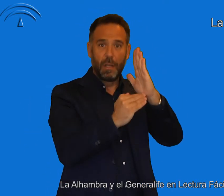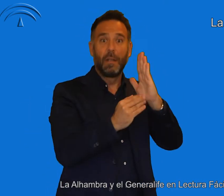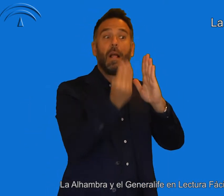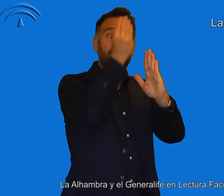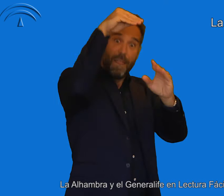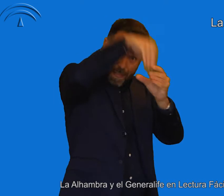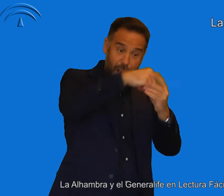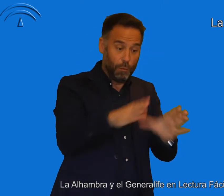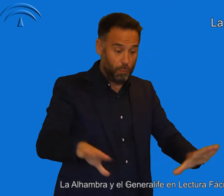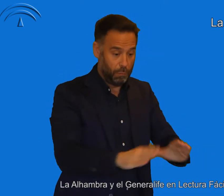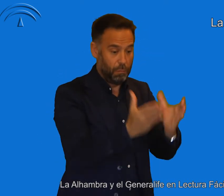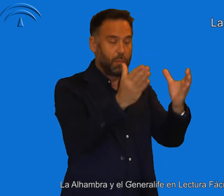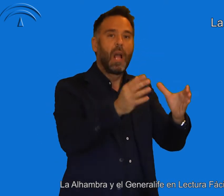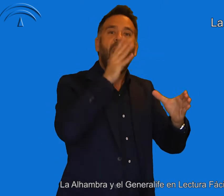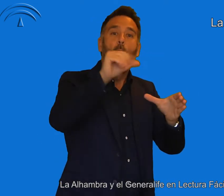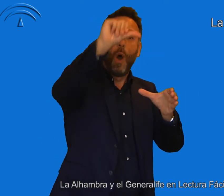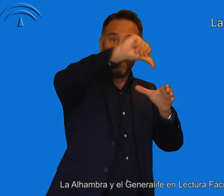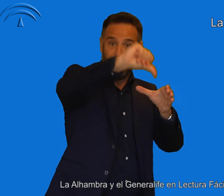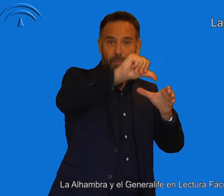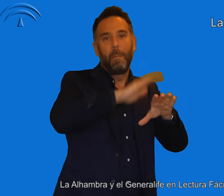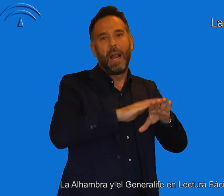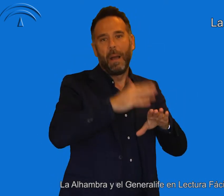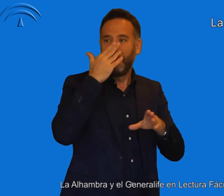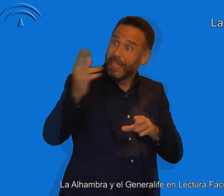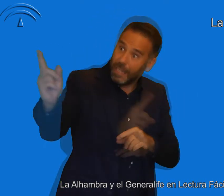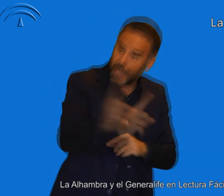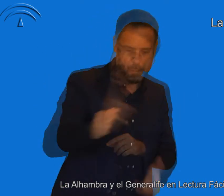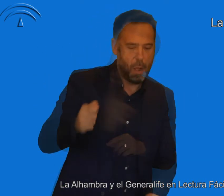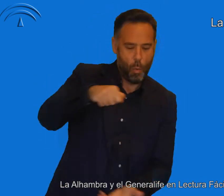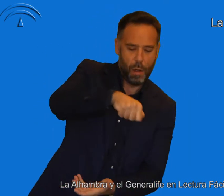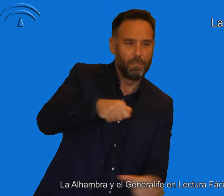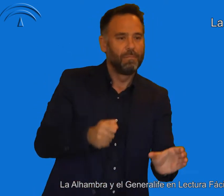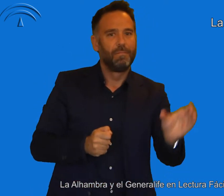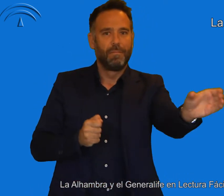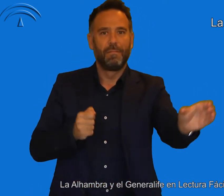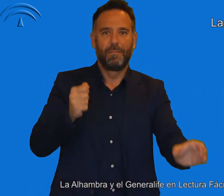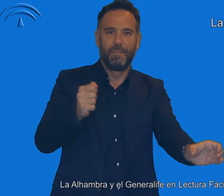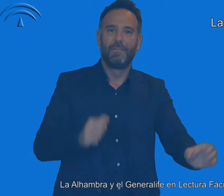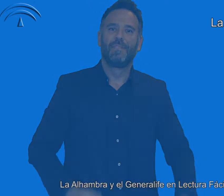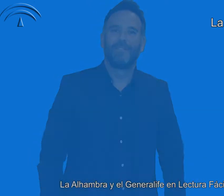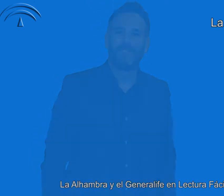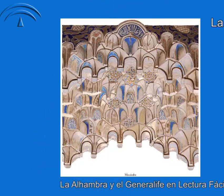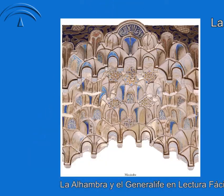sala hay unas tacas. Dentro ponían jarros con agua para las visitas.